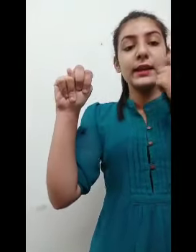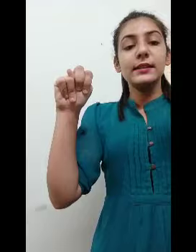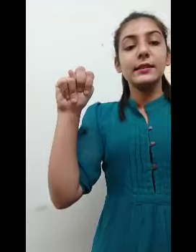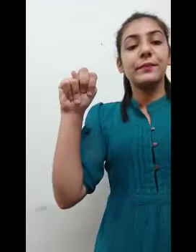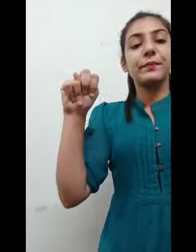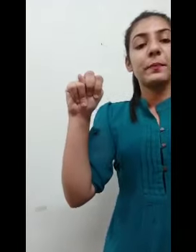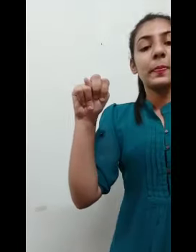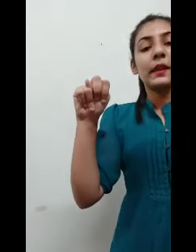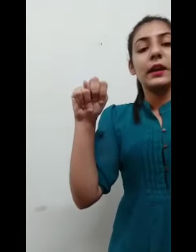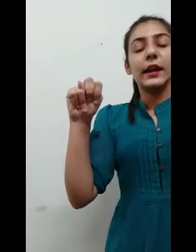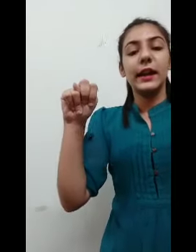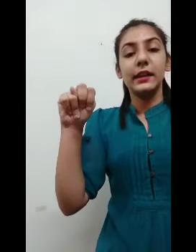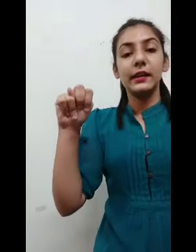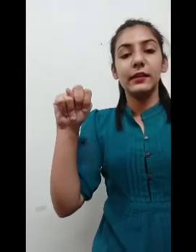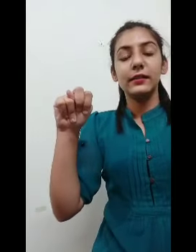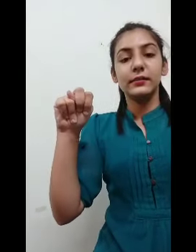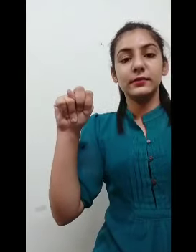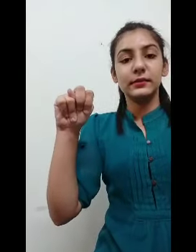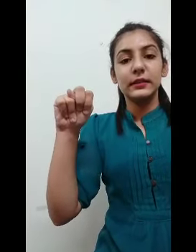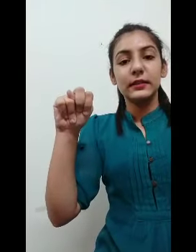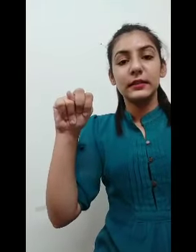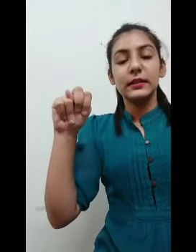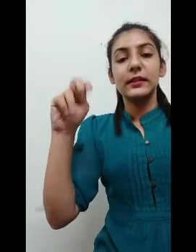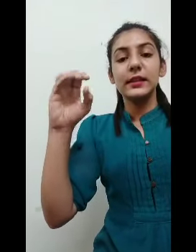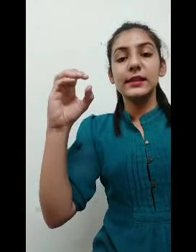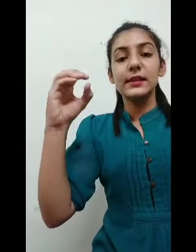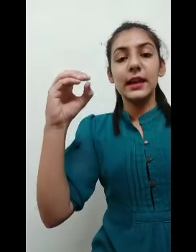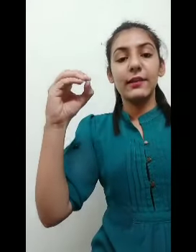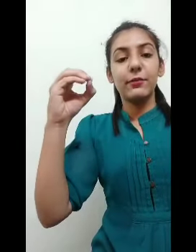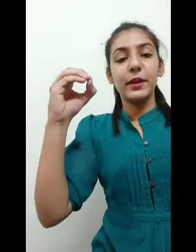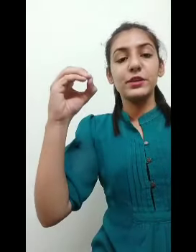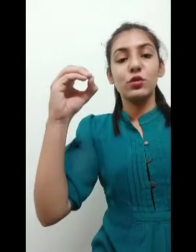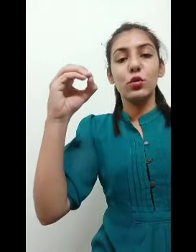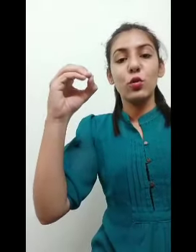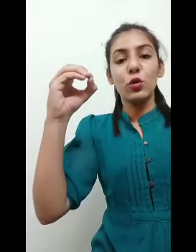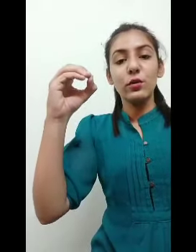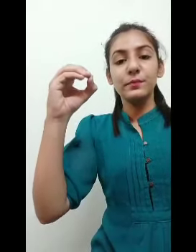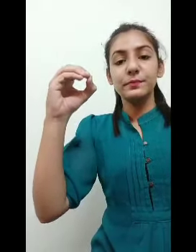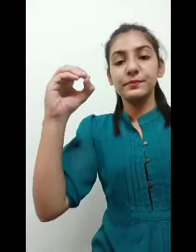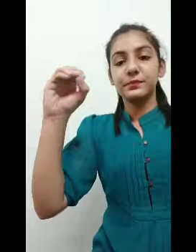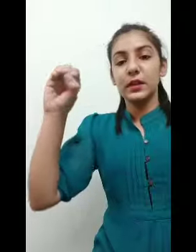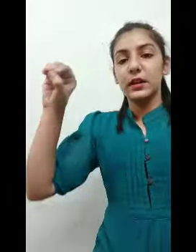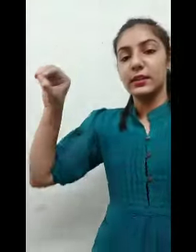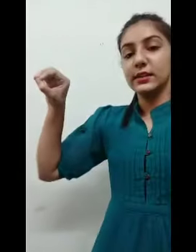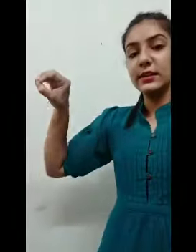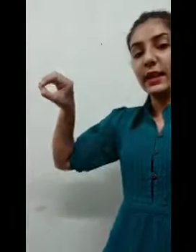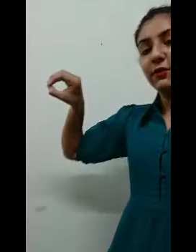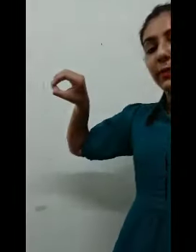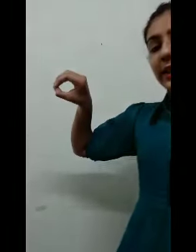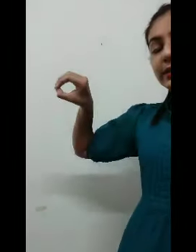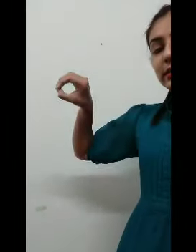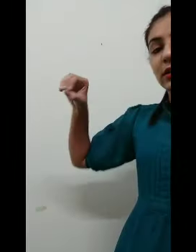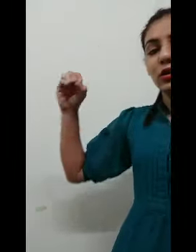अल्फाबेट एन, दिस इज अल्फाबेट ओ, दिस इज अल्फाबेट